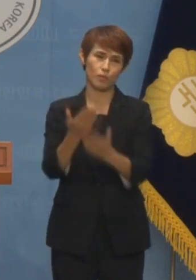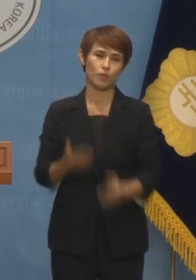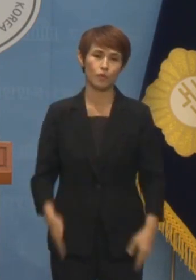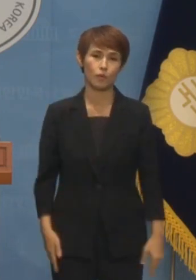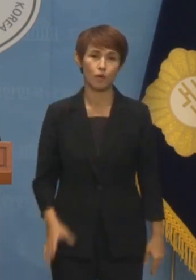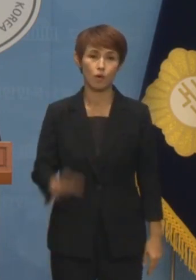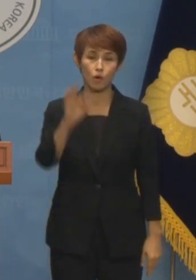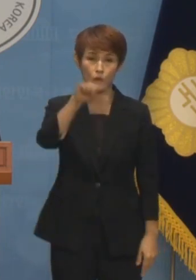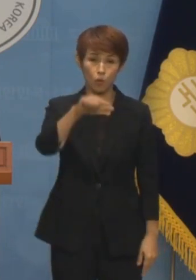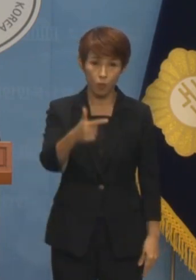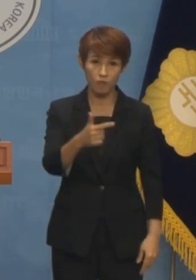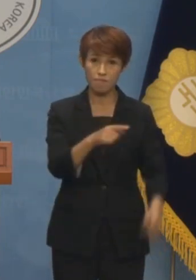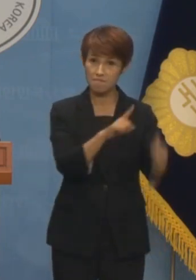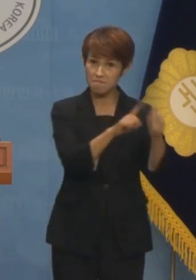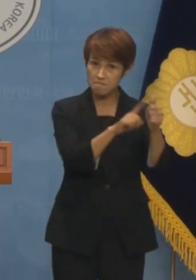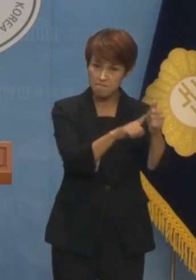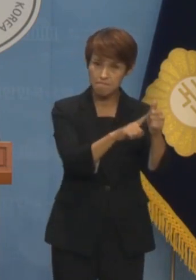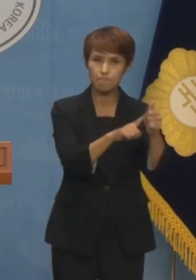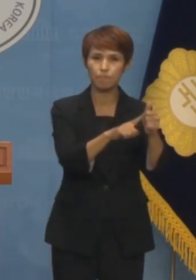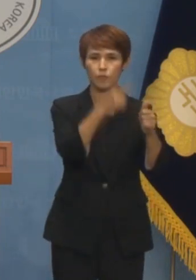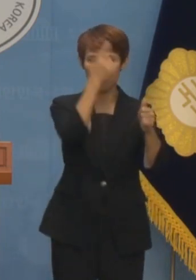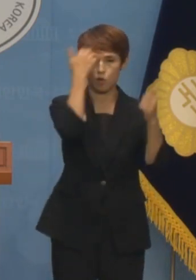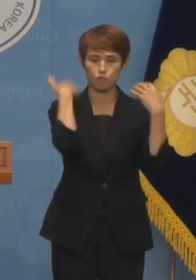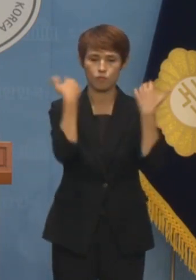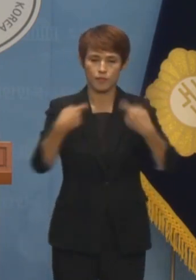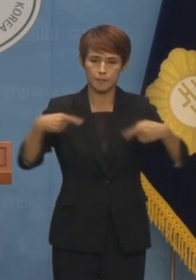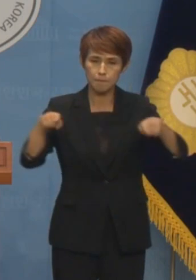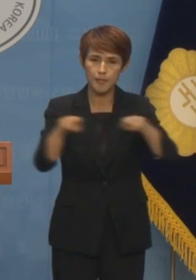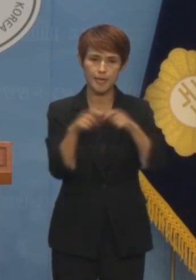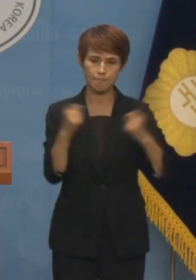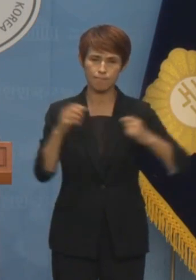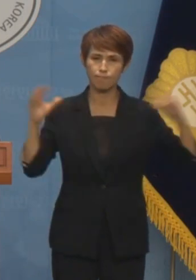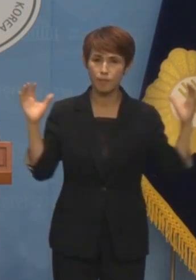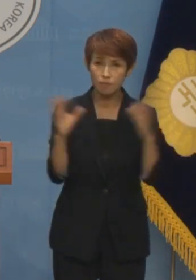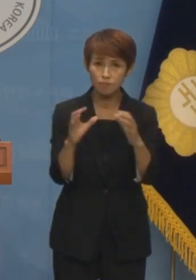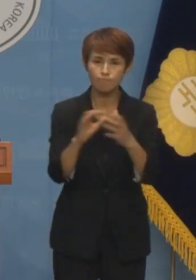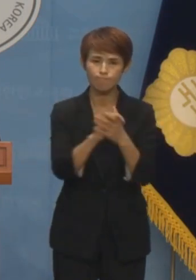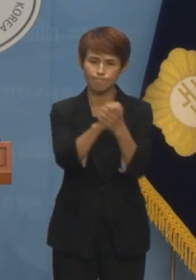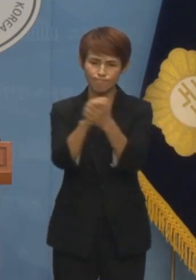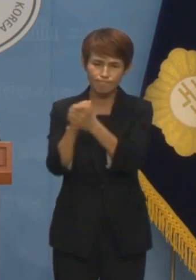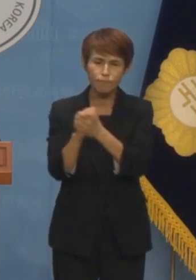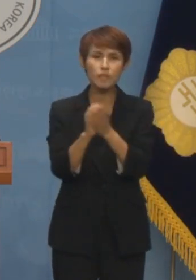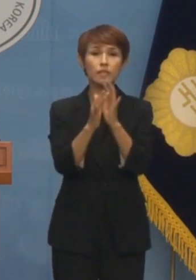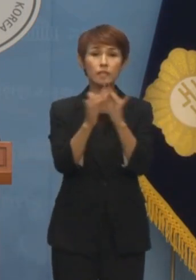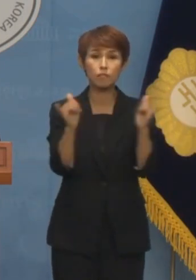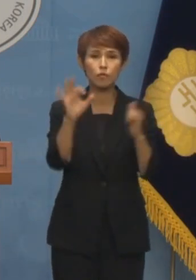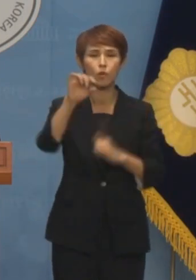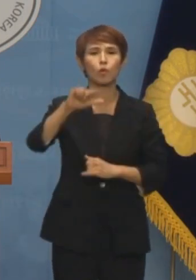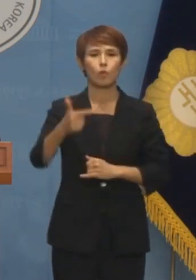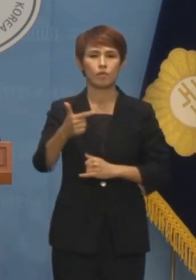원희룡은 정부와 원팀이 되어 가장 화합을 잘 할 수 있는